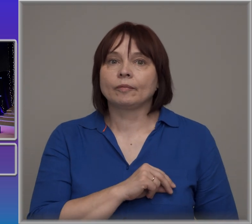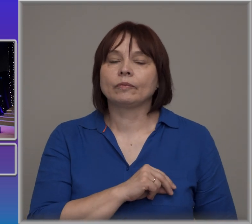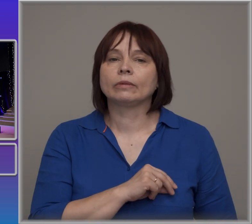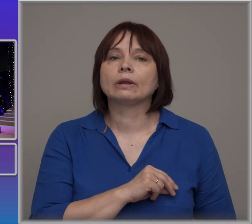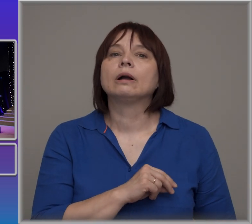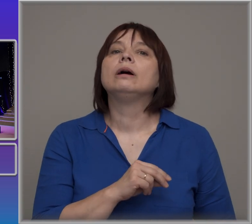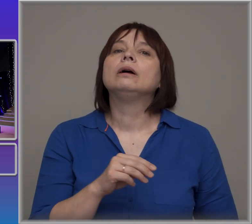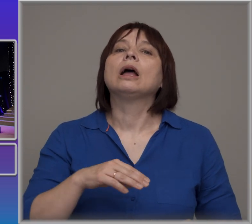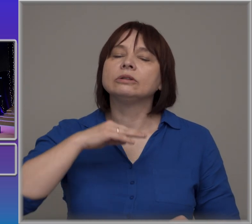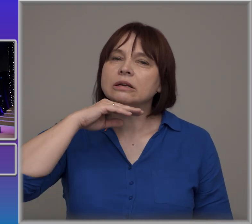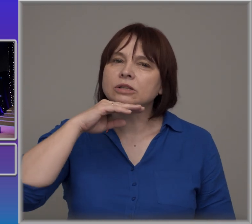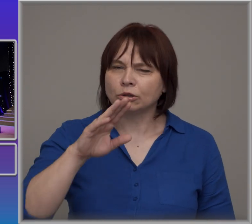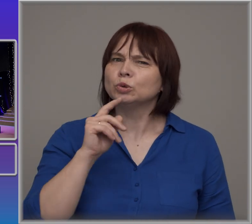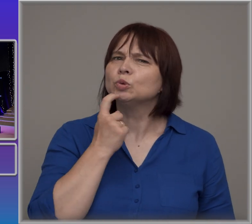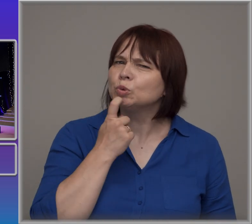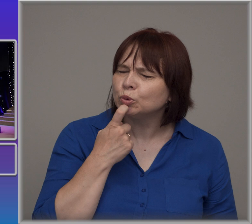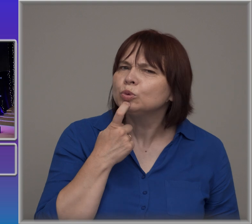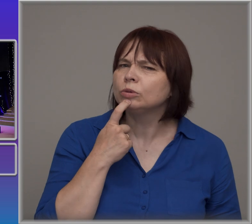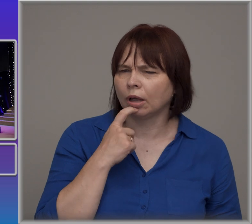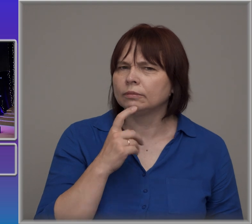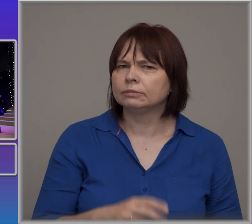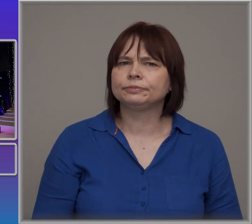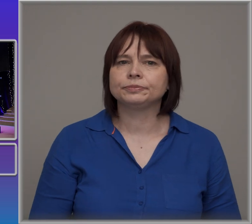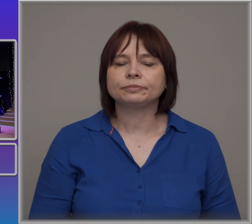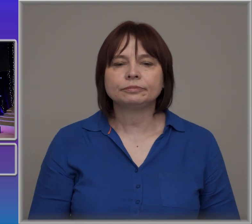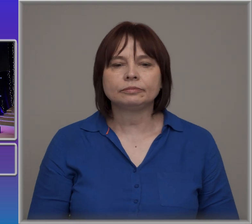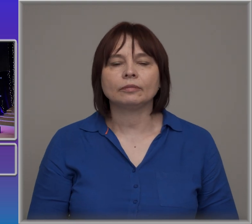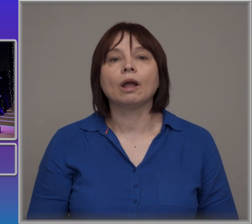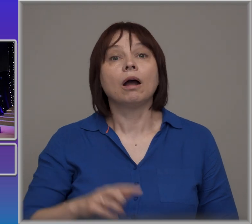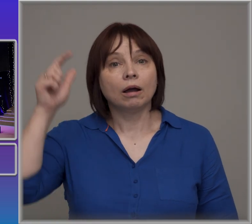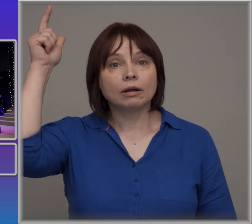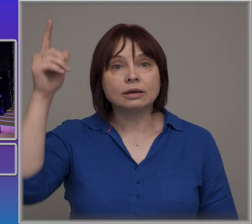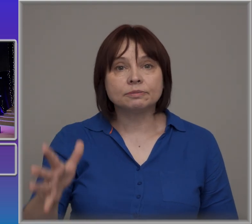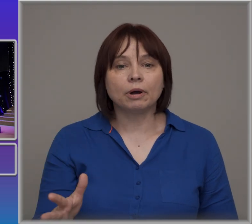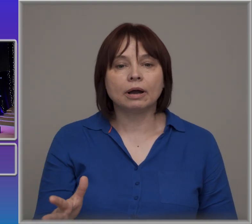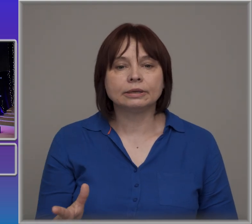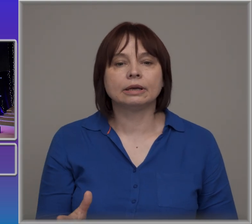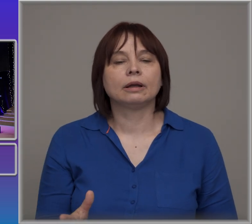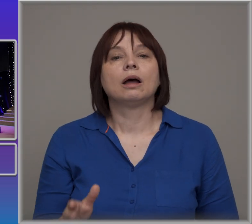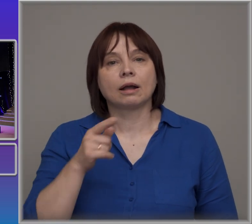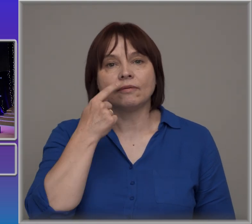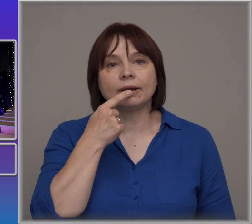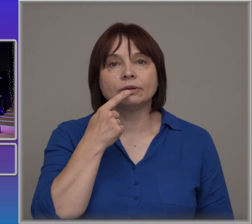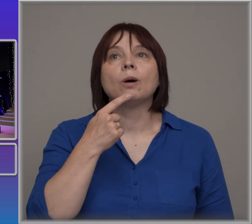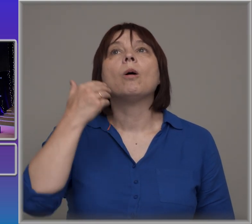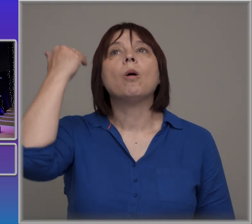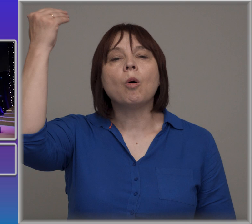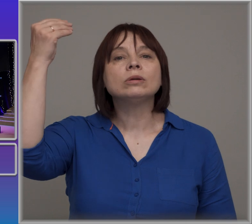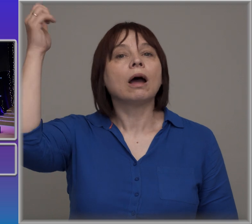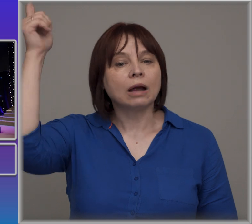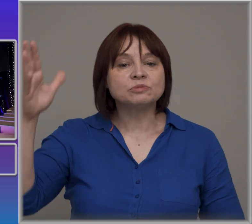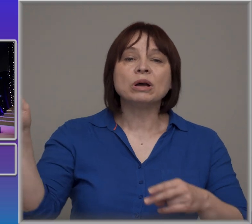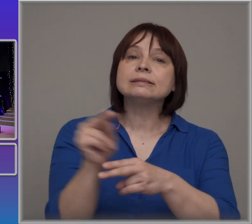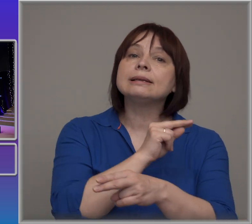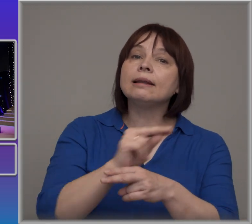является самым главным в сфере служения, самым главным в сфере военных действий.